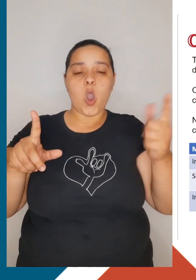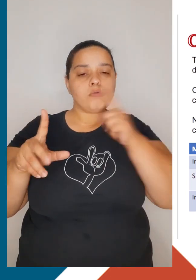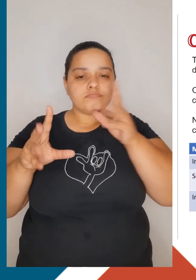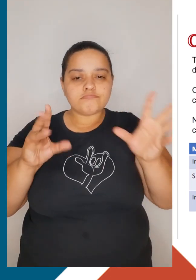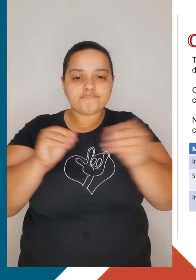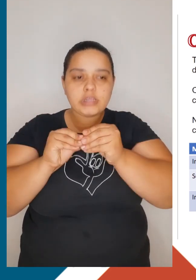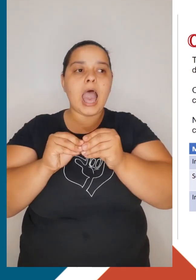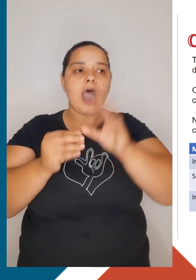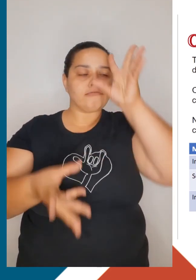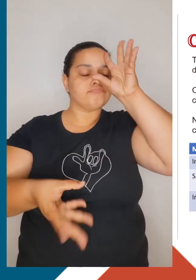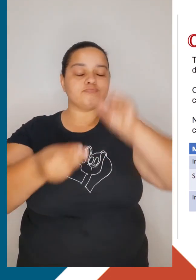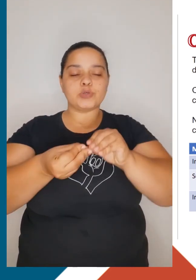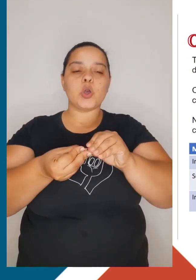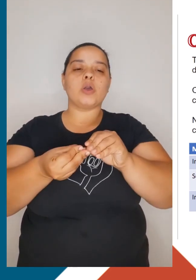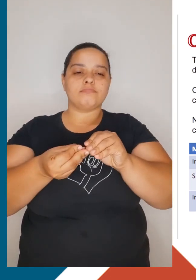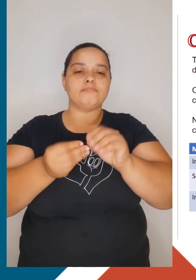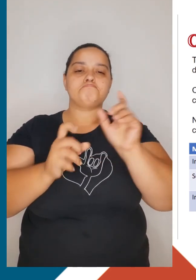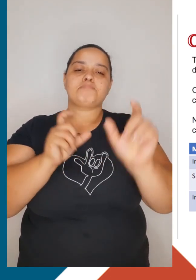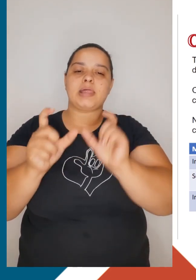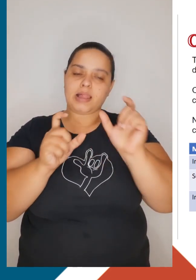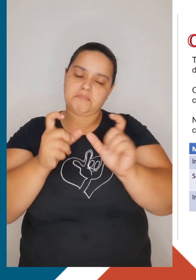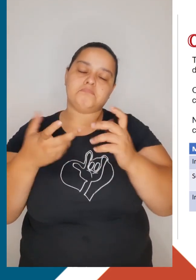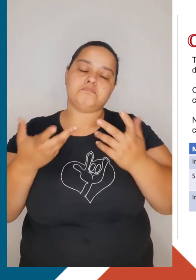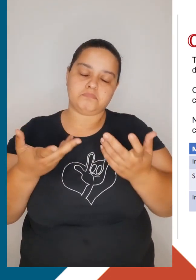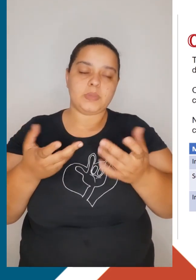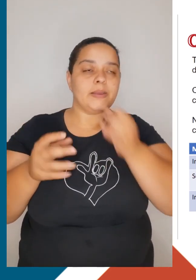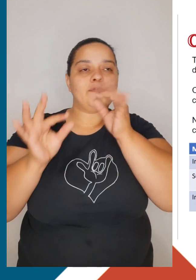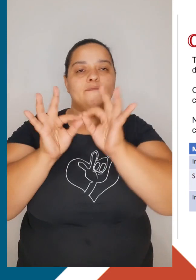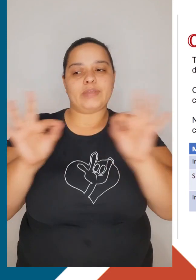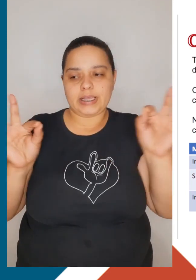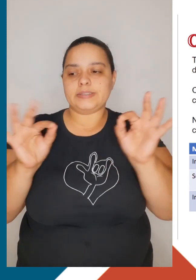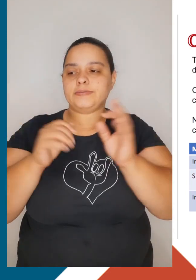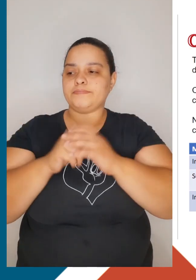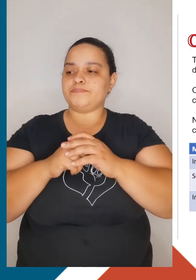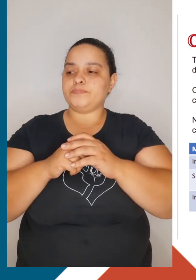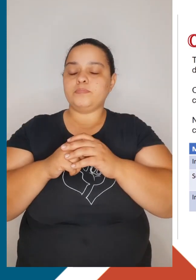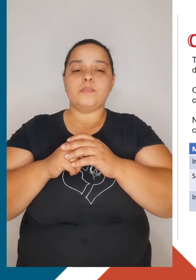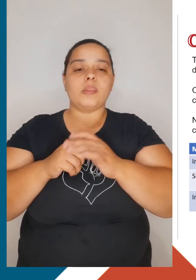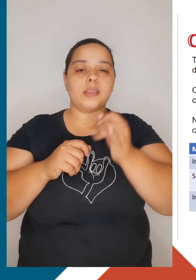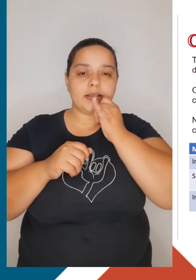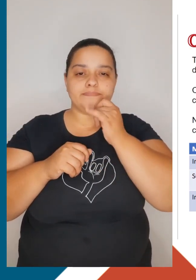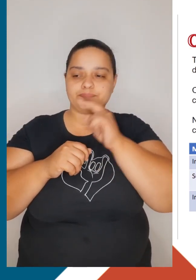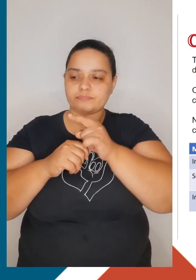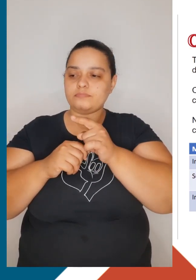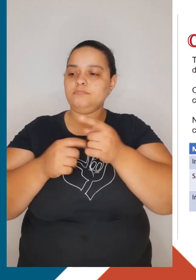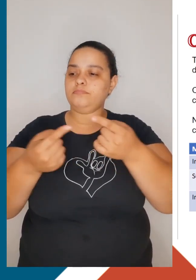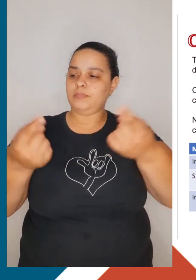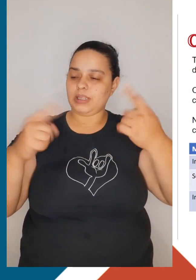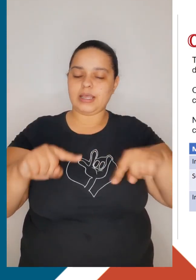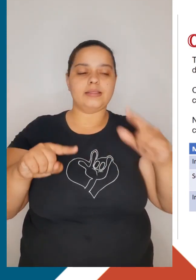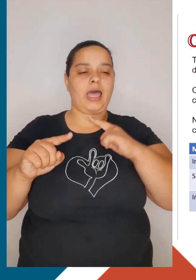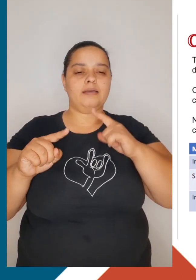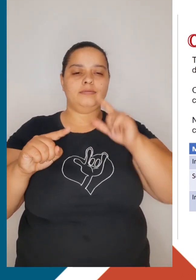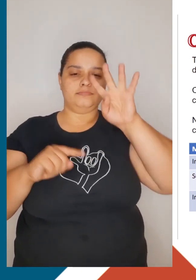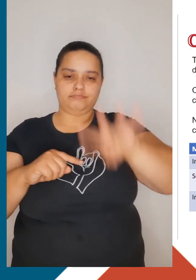dos sentidos numa determinada sentença, numa determinada oração. Vamos observar os valores semânticos na tabela abaixo.